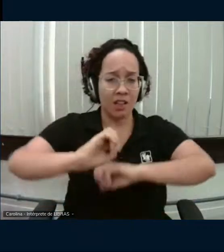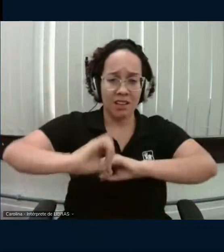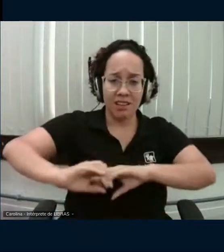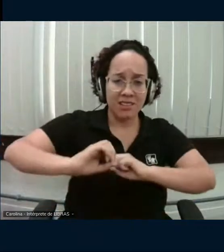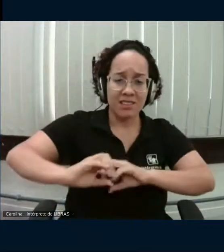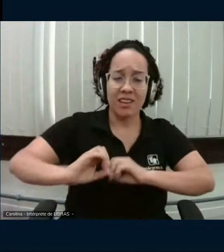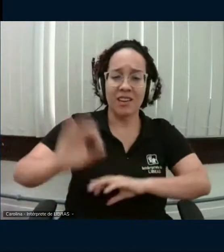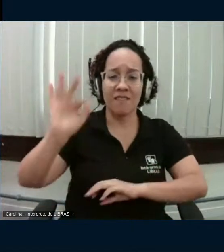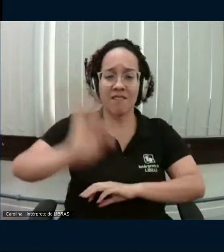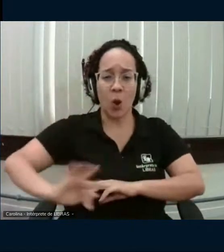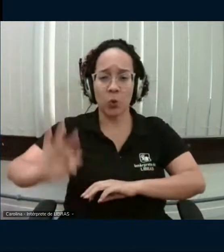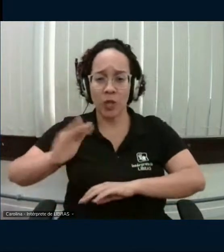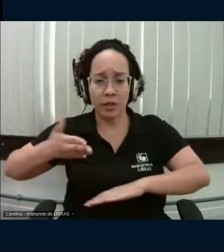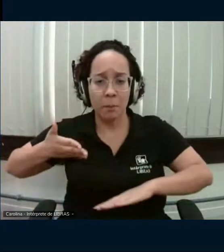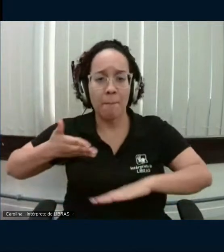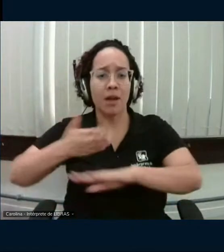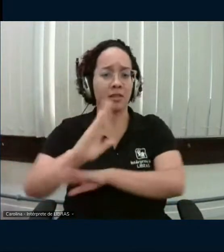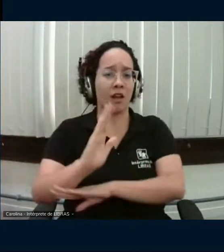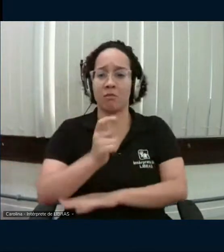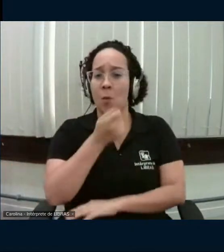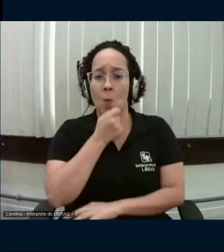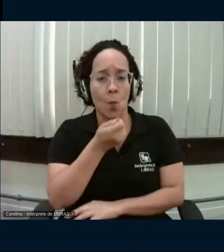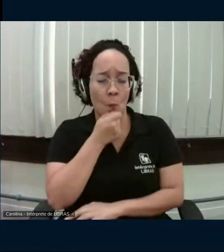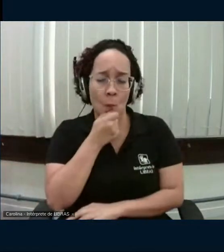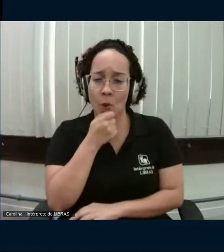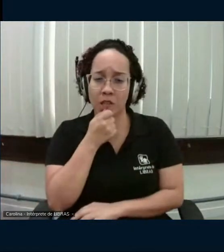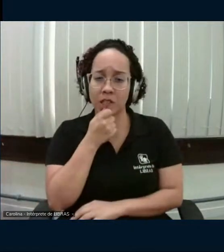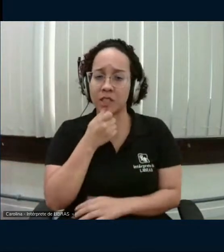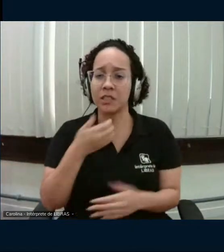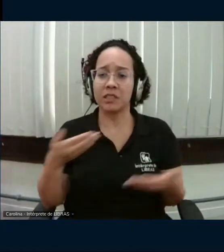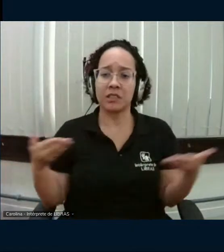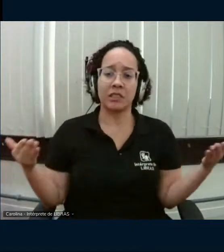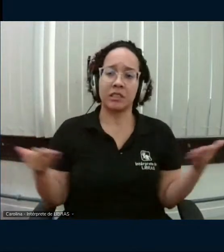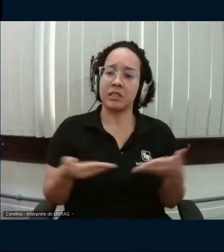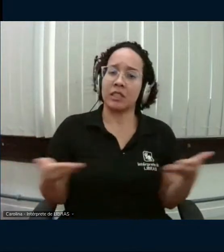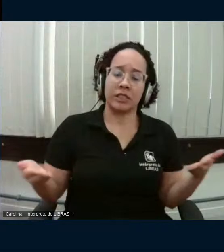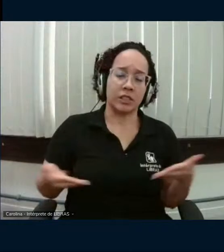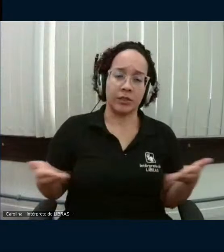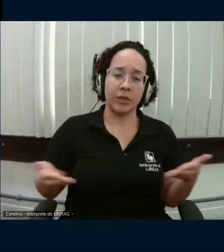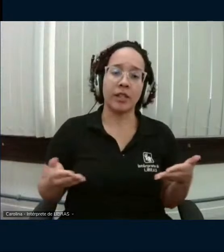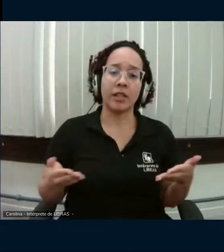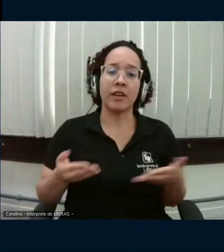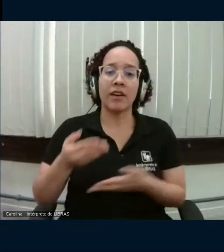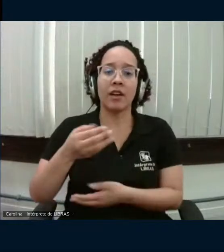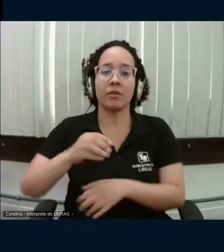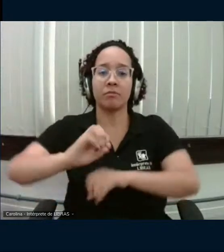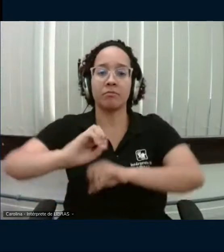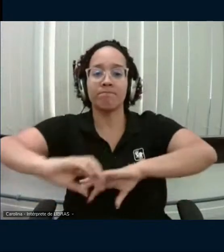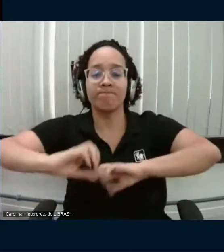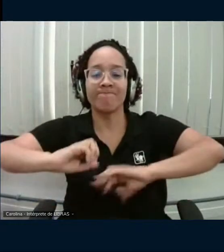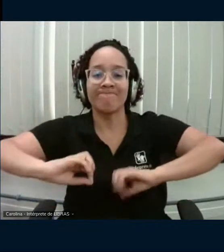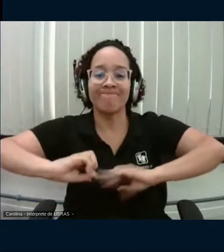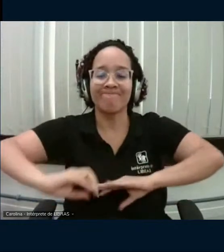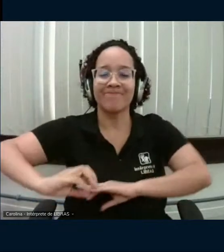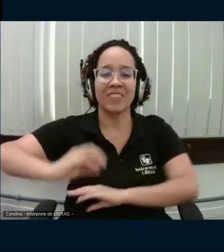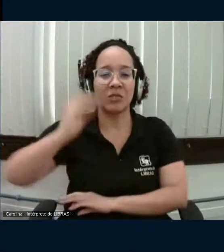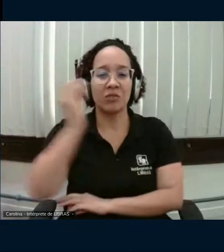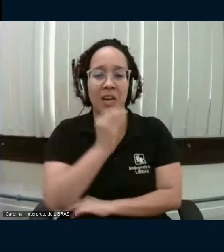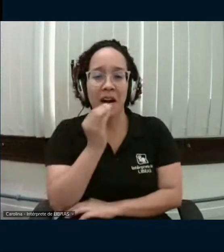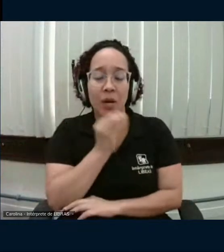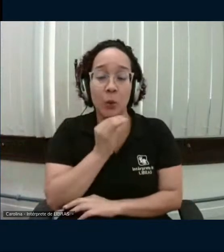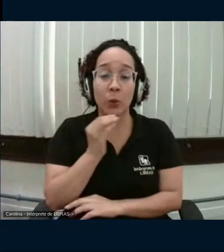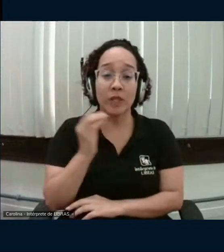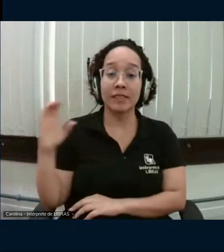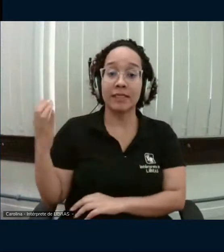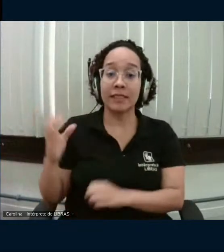também, dado o enfraquecimento que trouxe ao ensino, né, das ciências básicas, né,